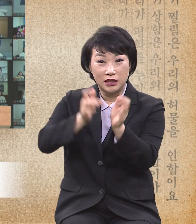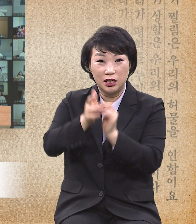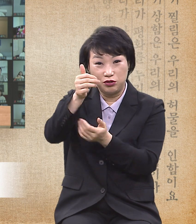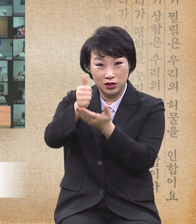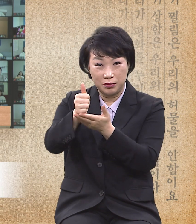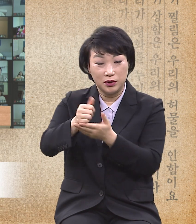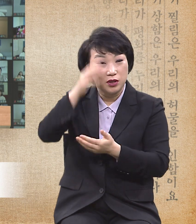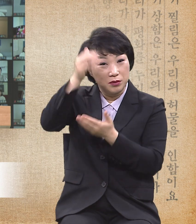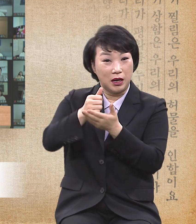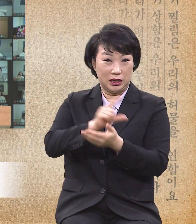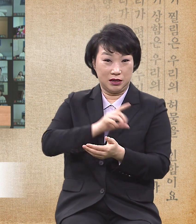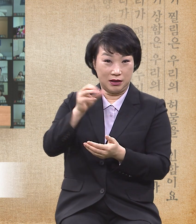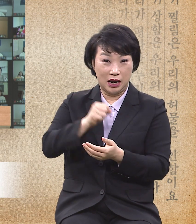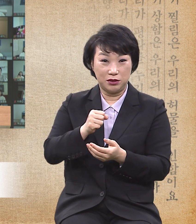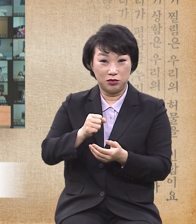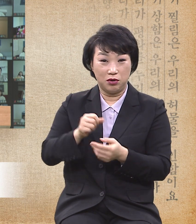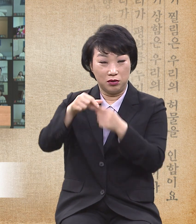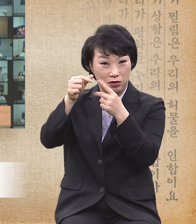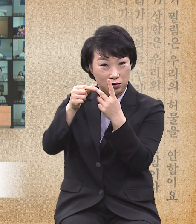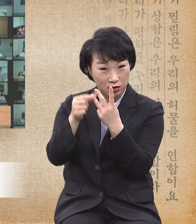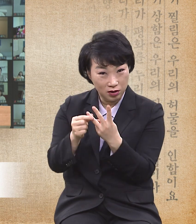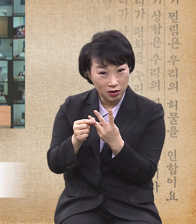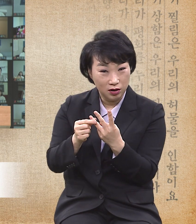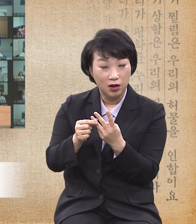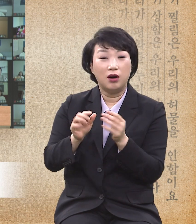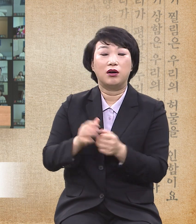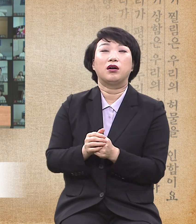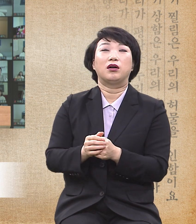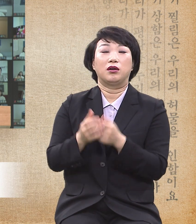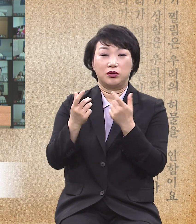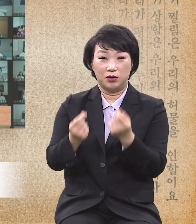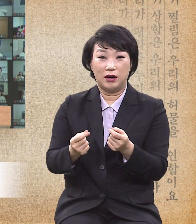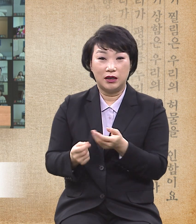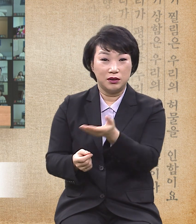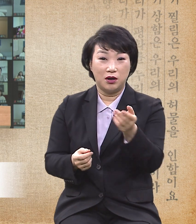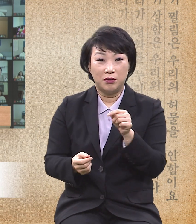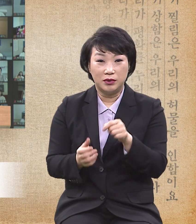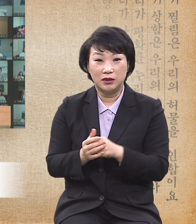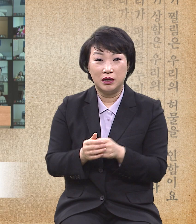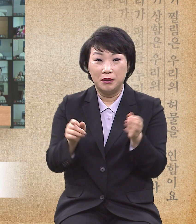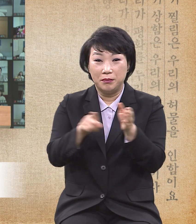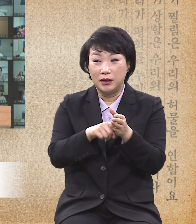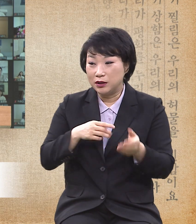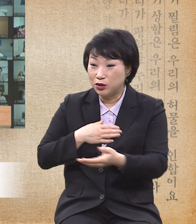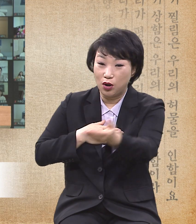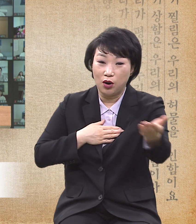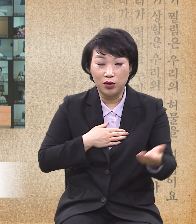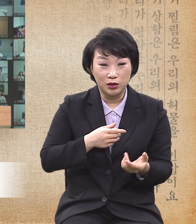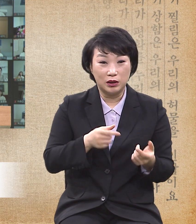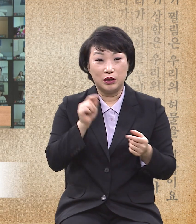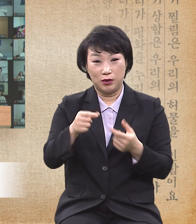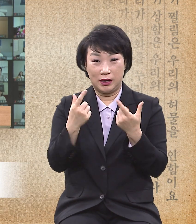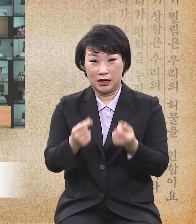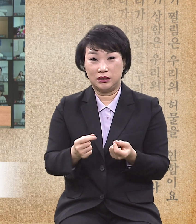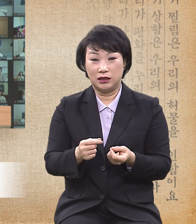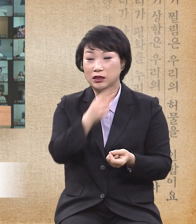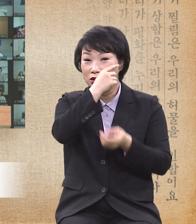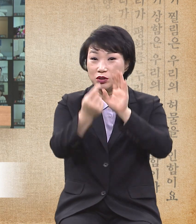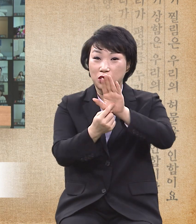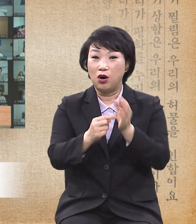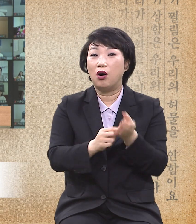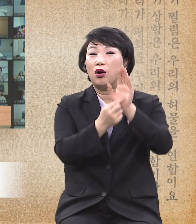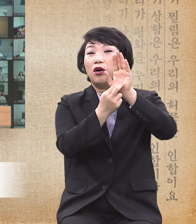아버지와 아들과 성령의 이름으로 말했듯이 여기도 믿는 자들에게는 이런